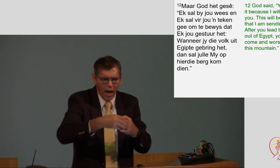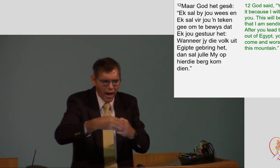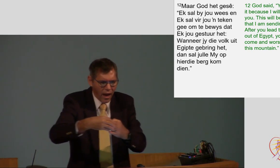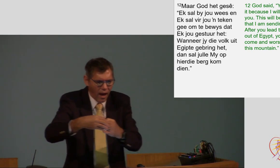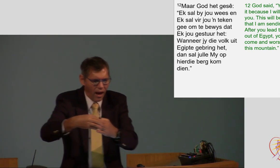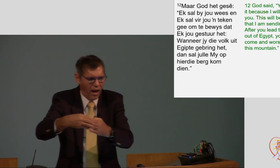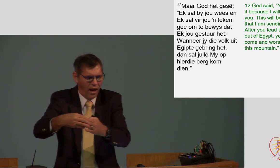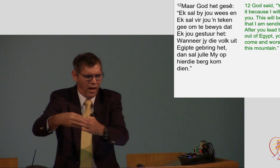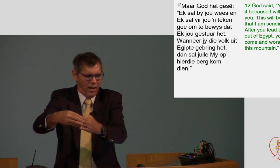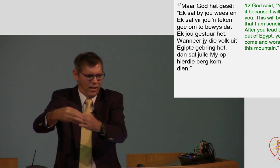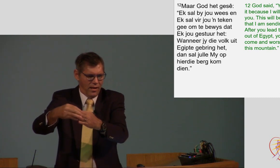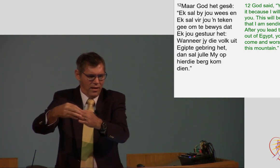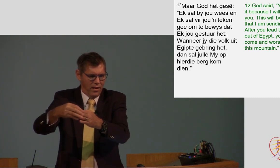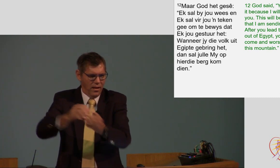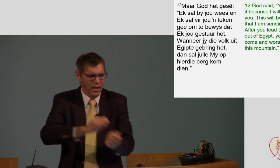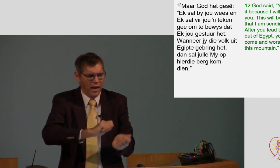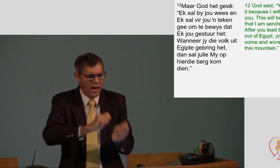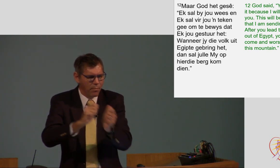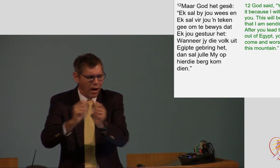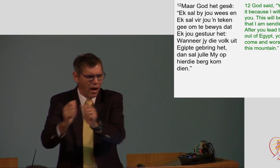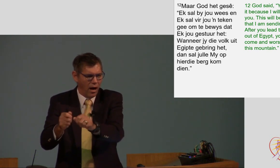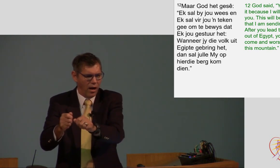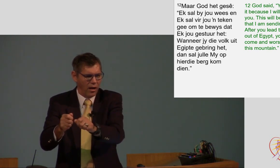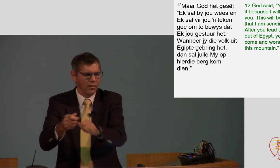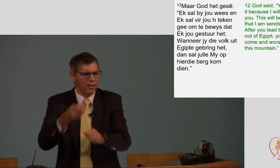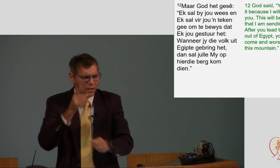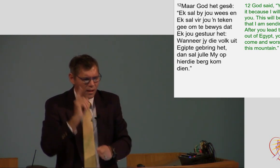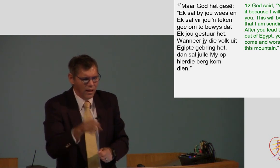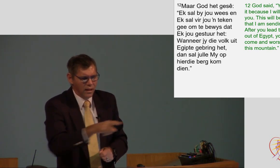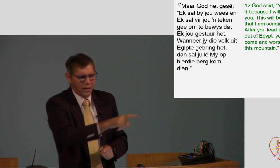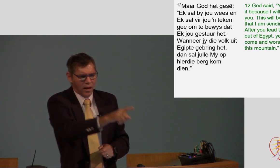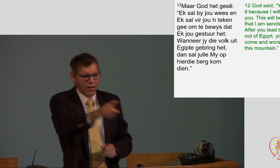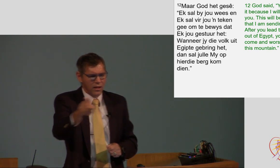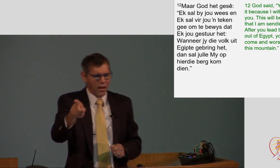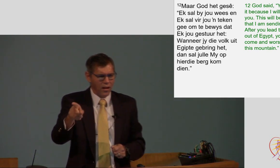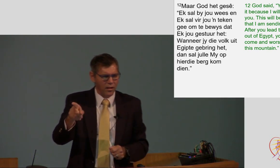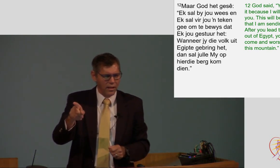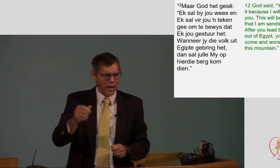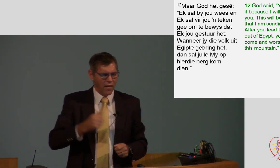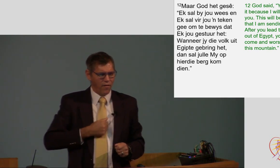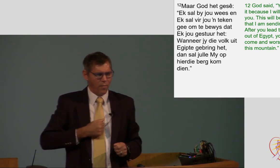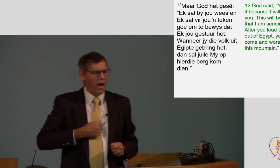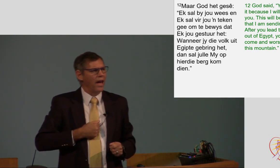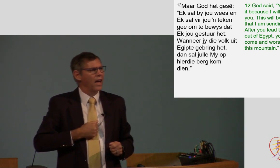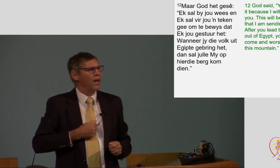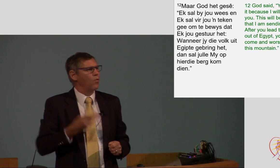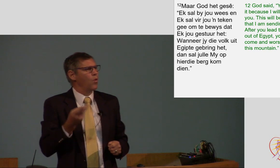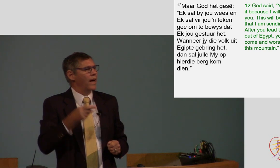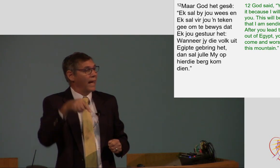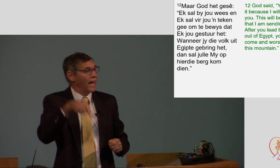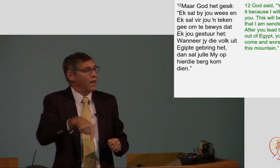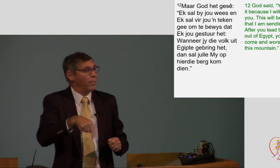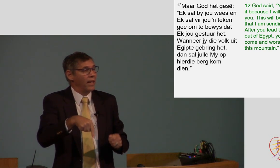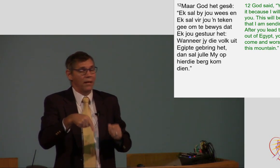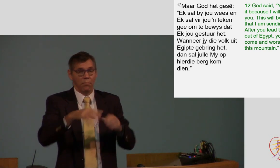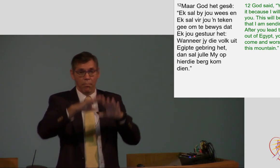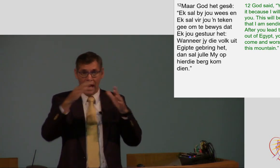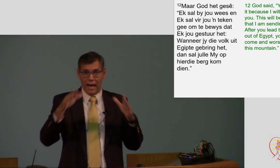lei en bring, dan sal julle vir my ook hier by die berg